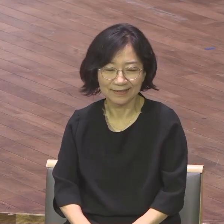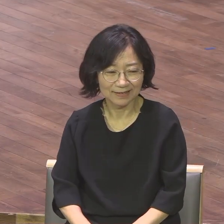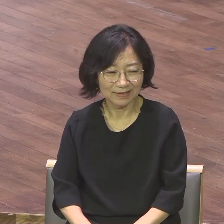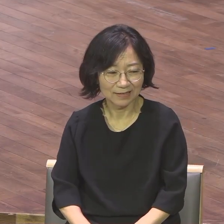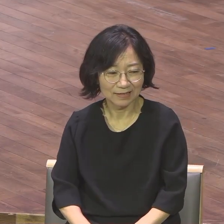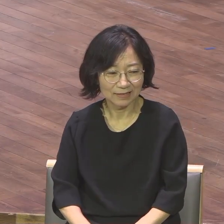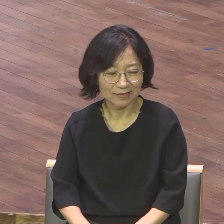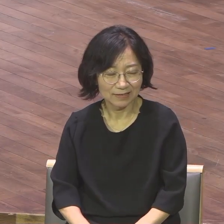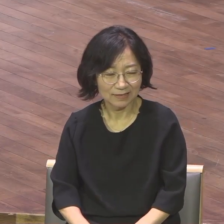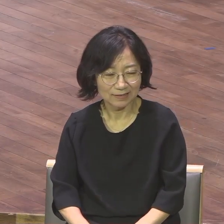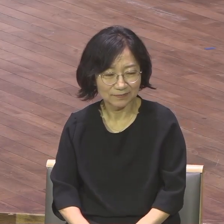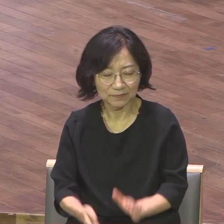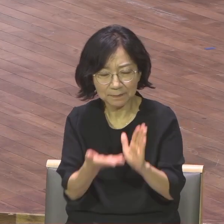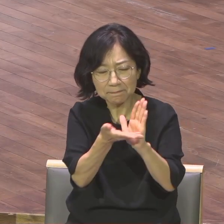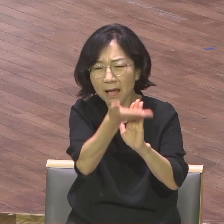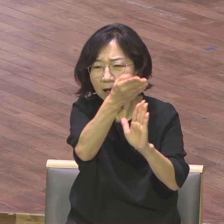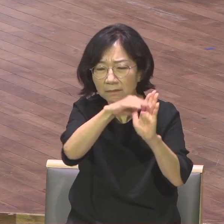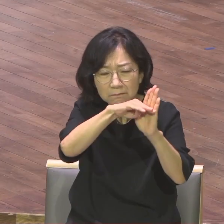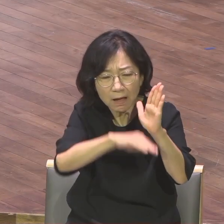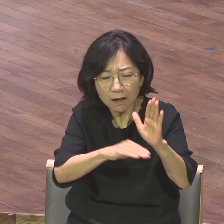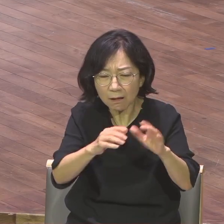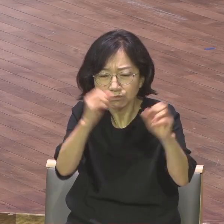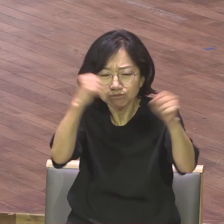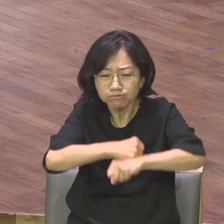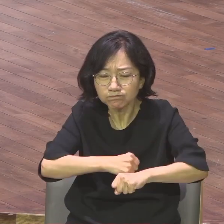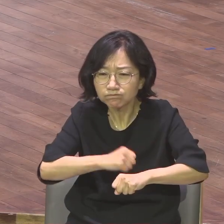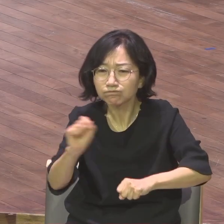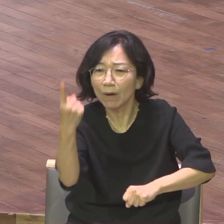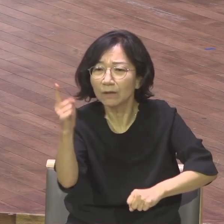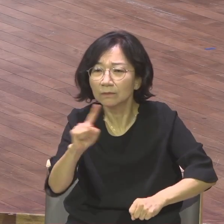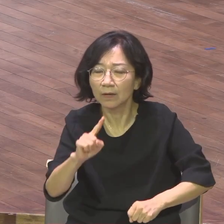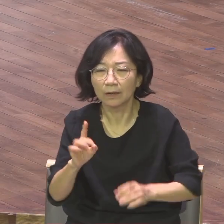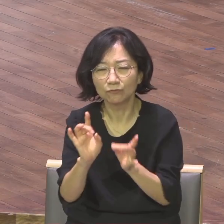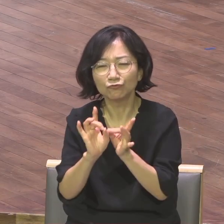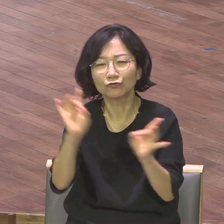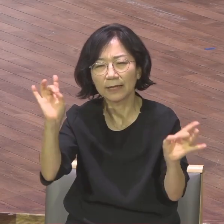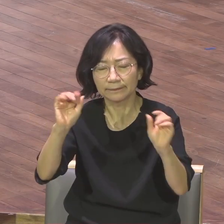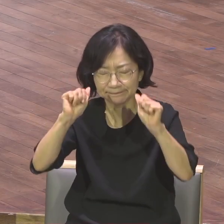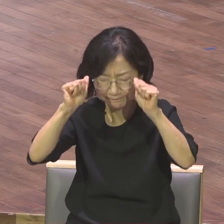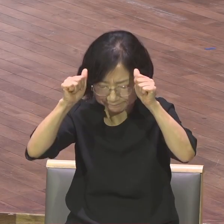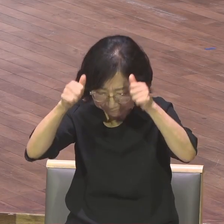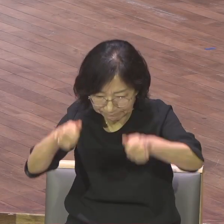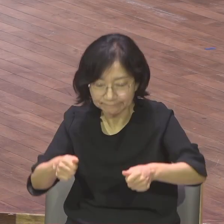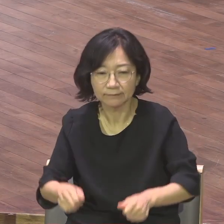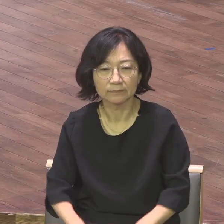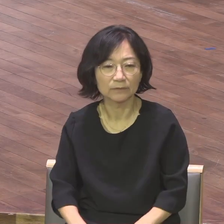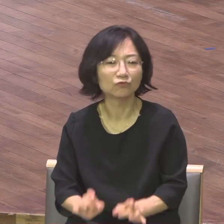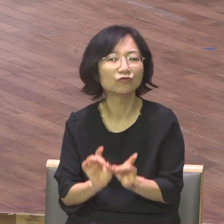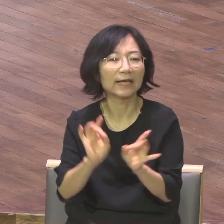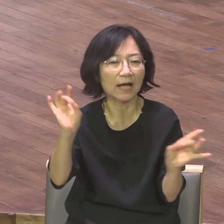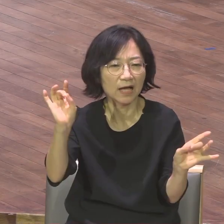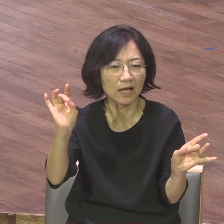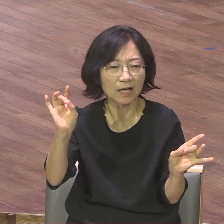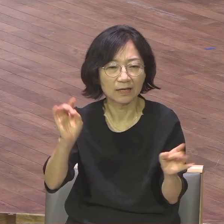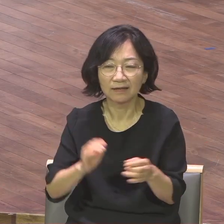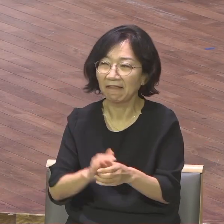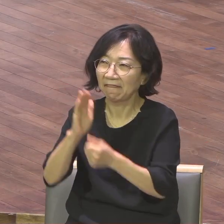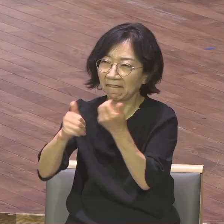남북 다 왜 망했냐? 우상숭배. 똑같이